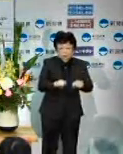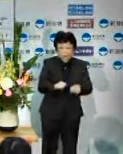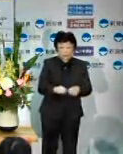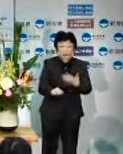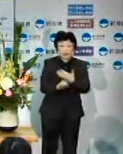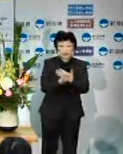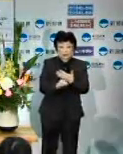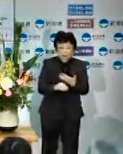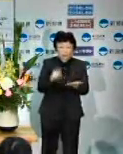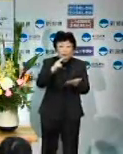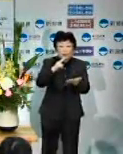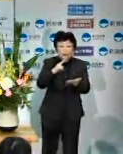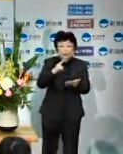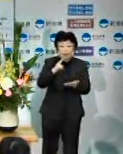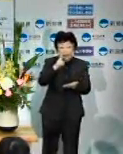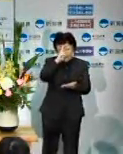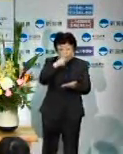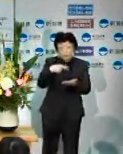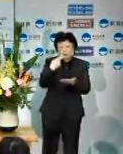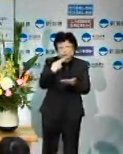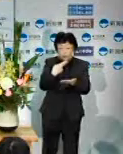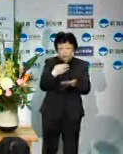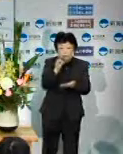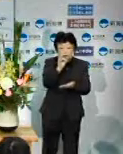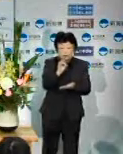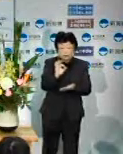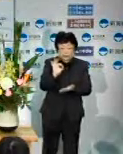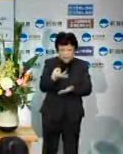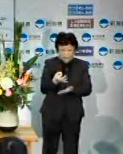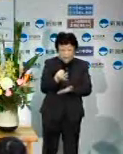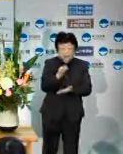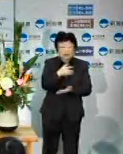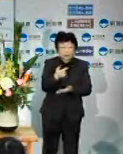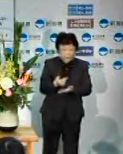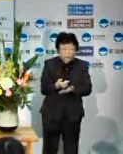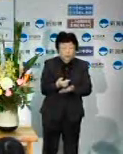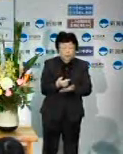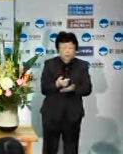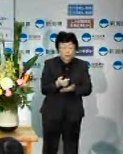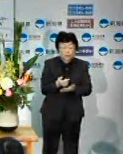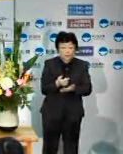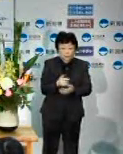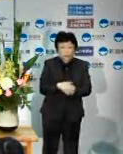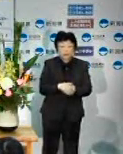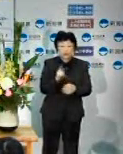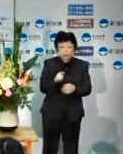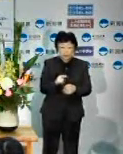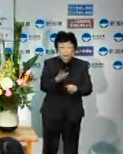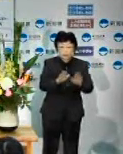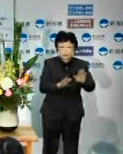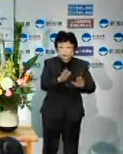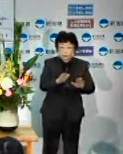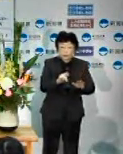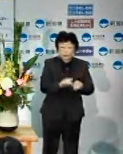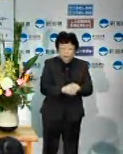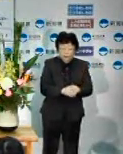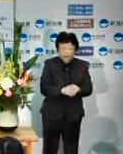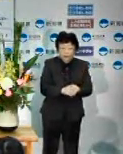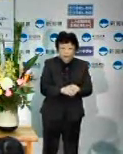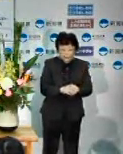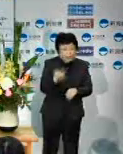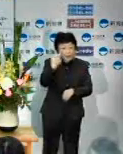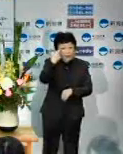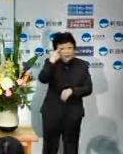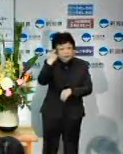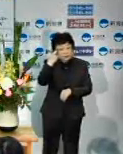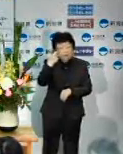例えば給食費の支援とか各市町村いろいろ取り組まれたと思いますけれども、まあ、そうした形でずっと意識してき